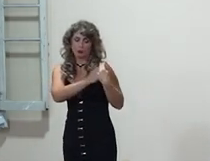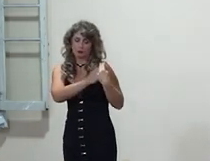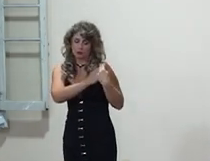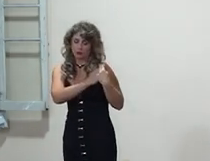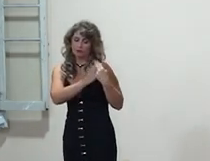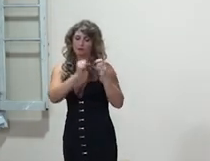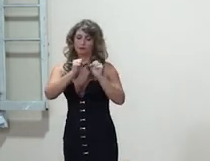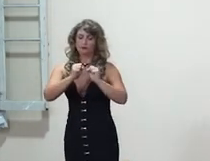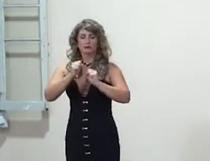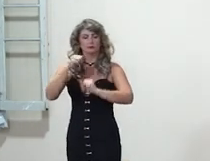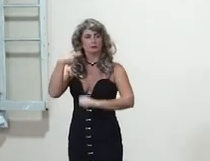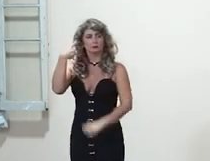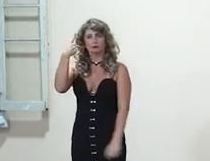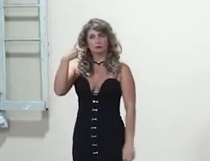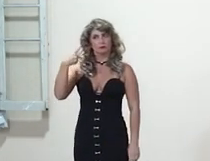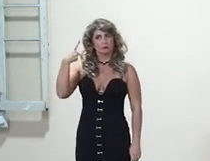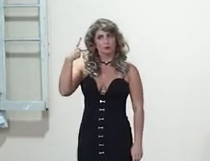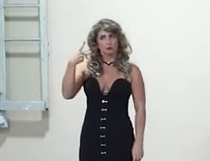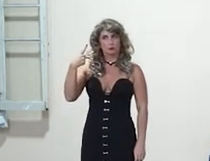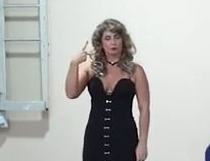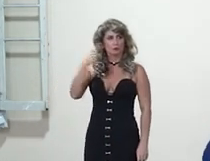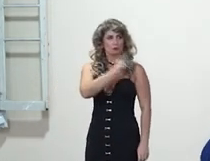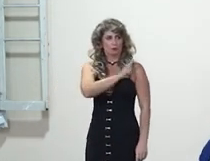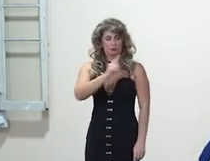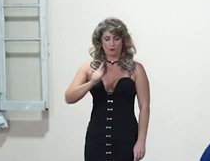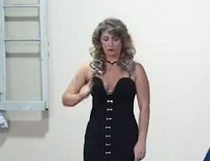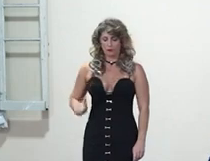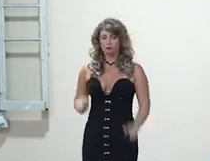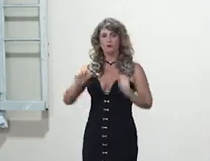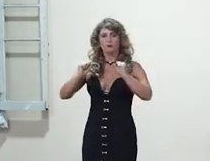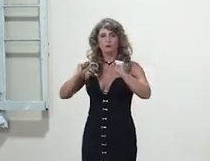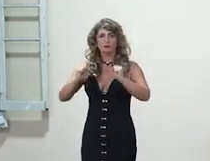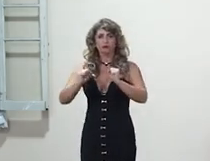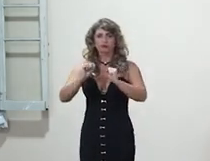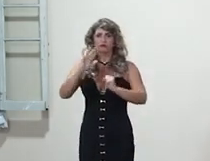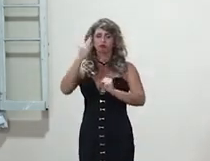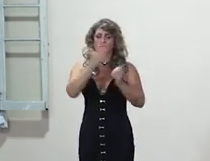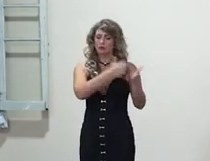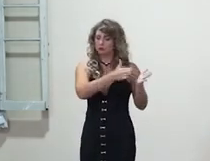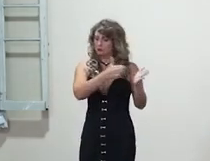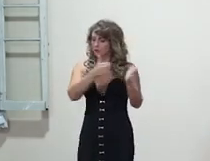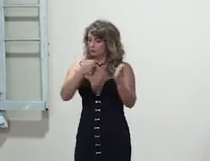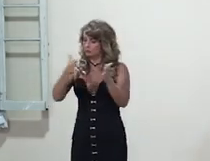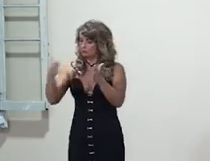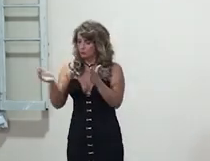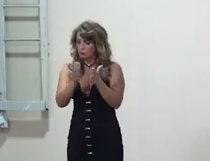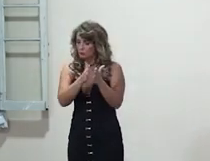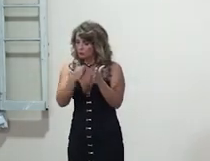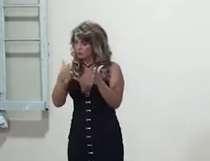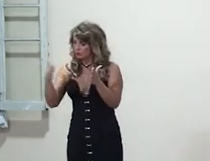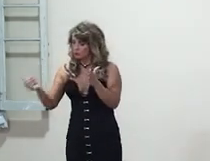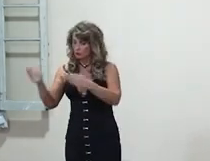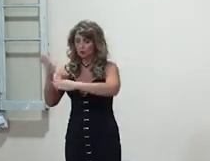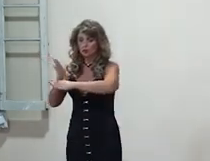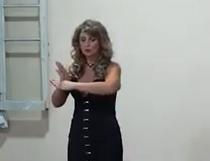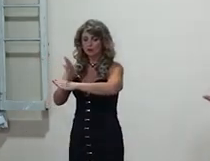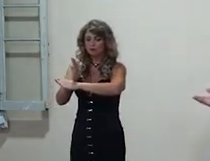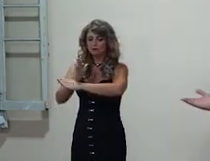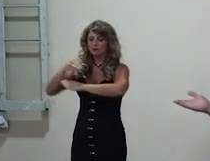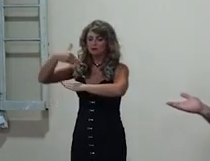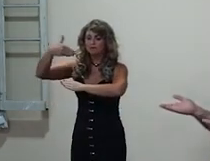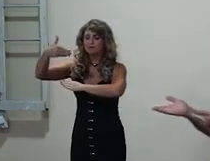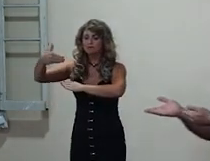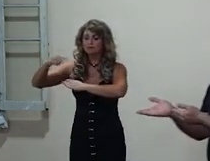poder público, elas ou podem acontecer por um período, e no período